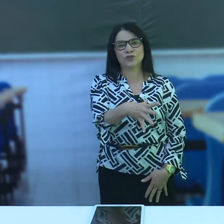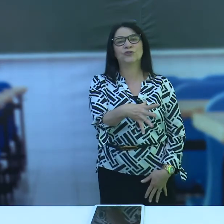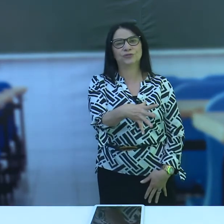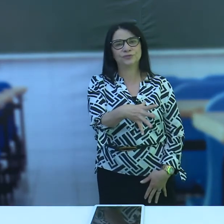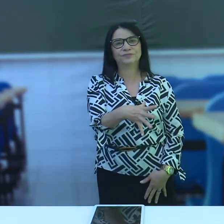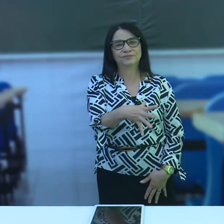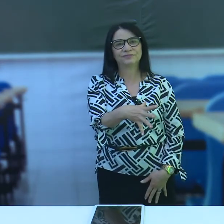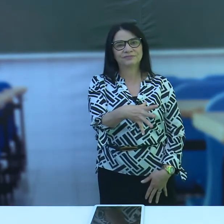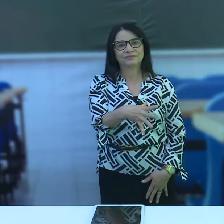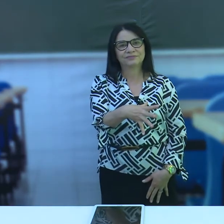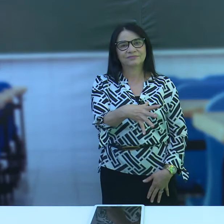novo.